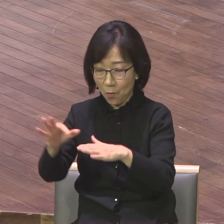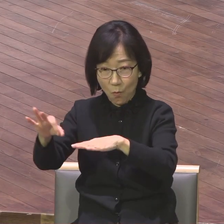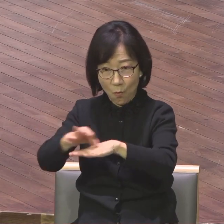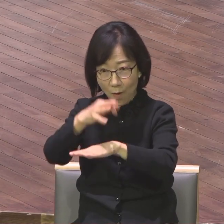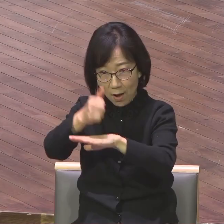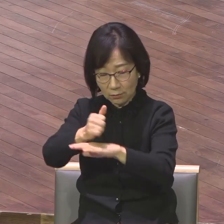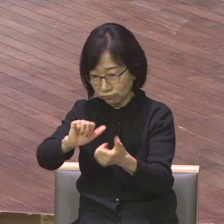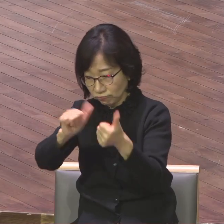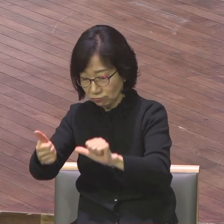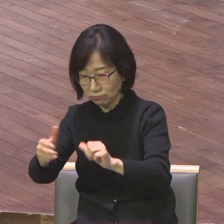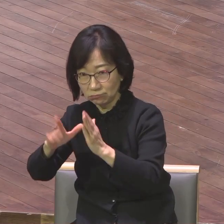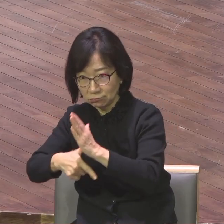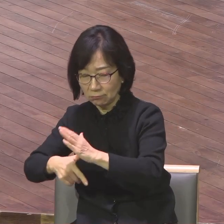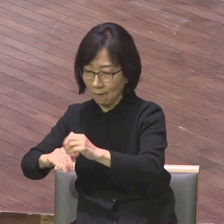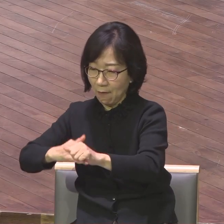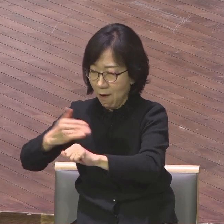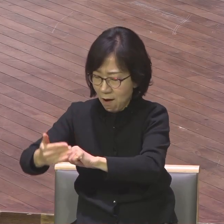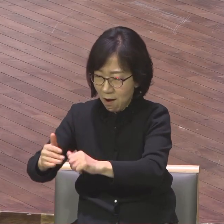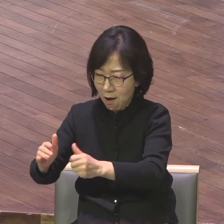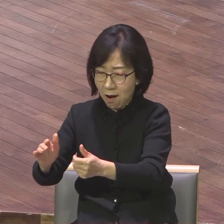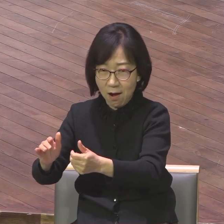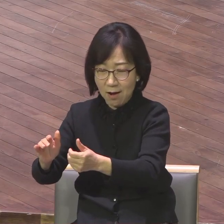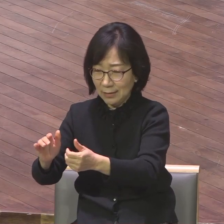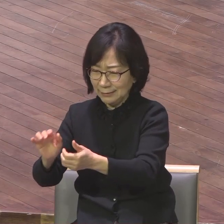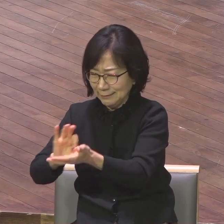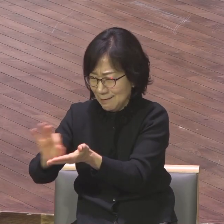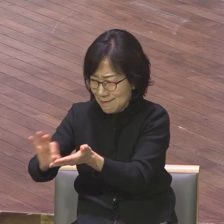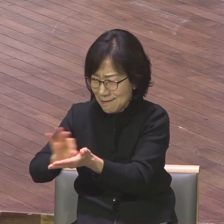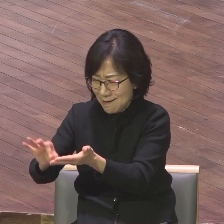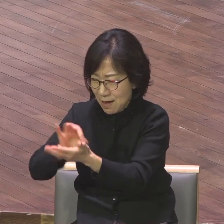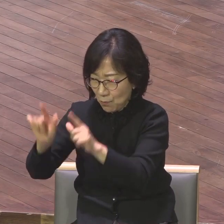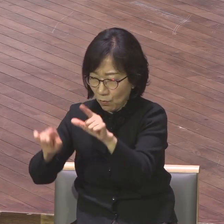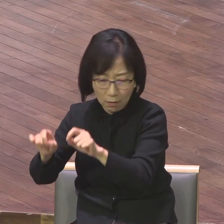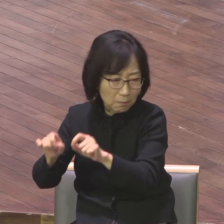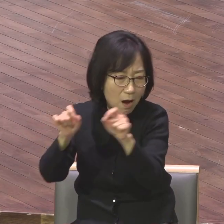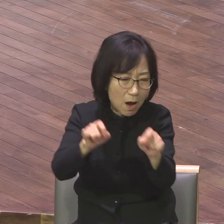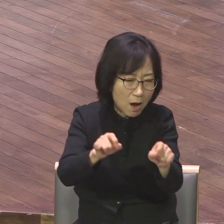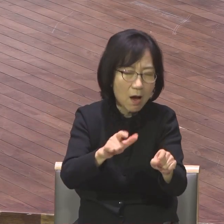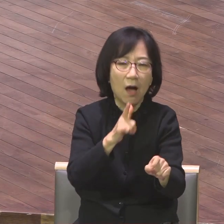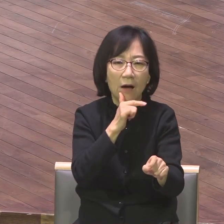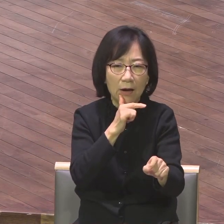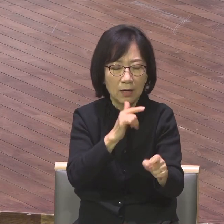통해서 강조하기 위한 의미로 이 내용을 기록한 거예요.